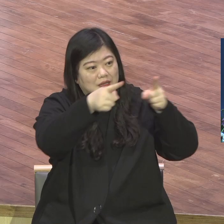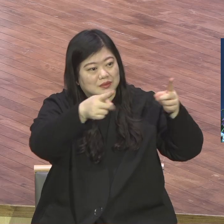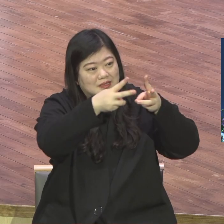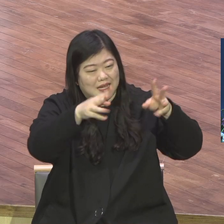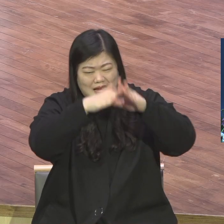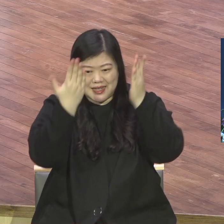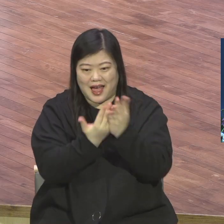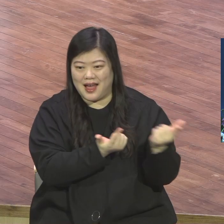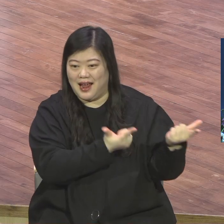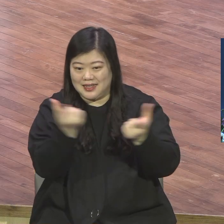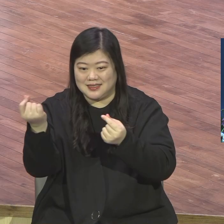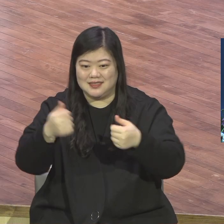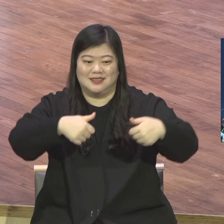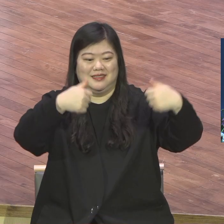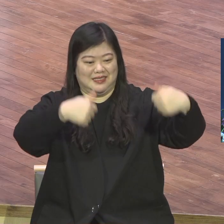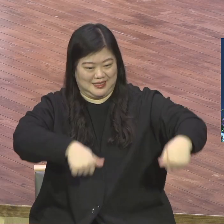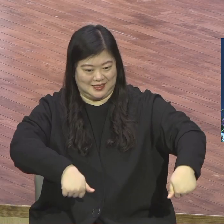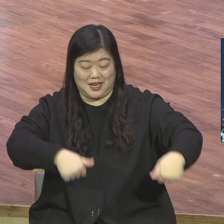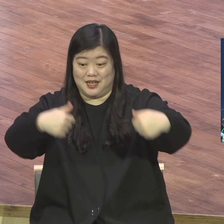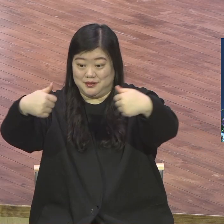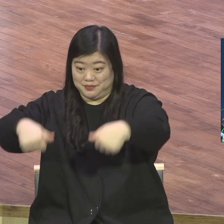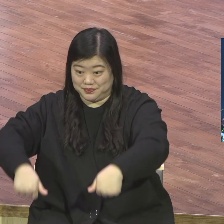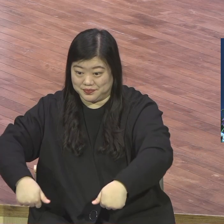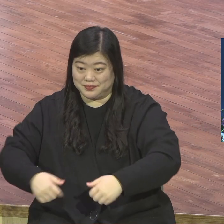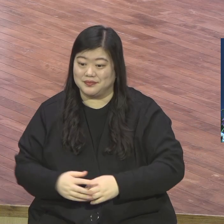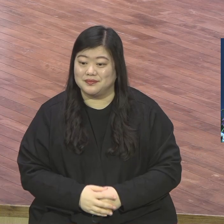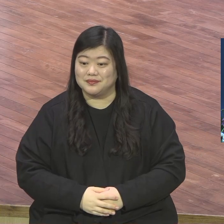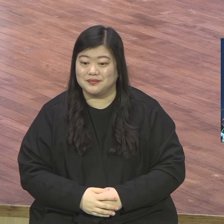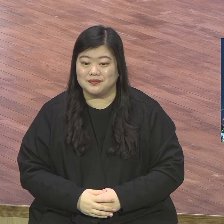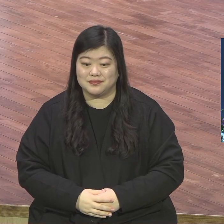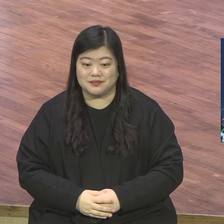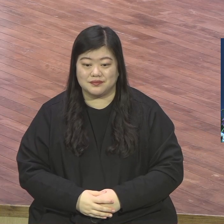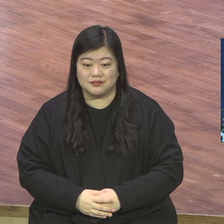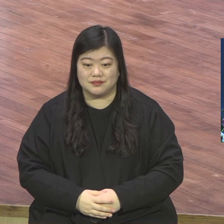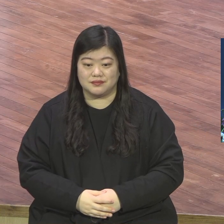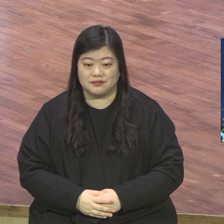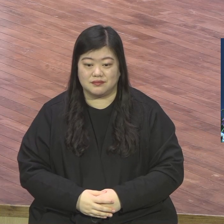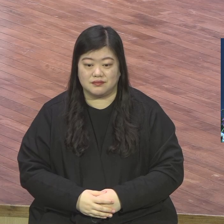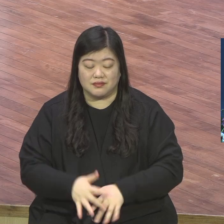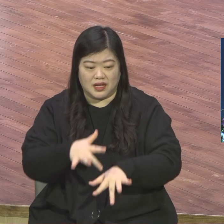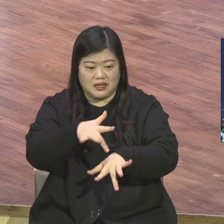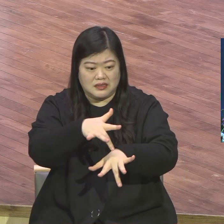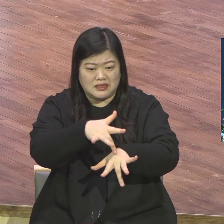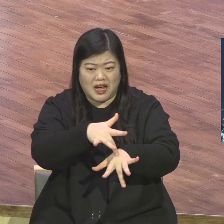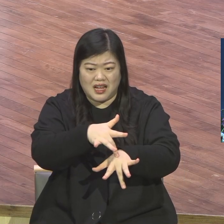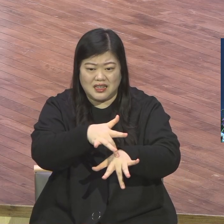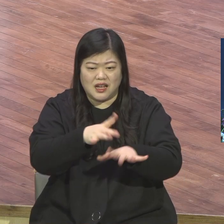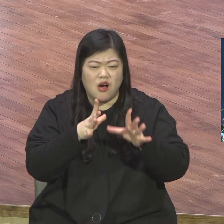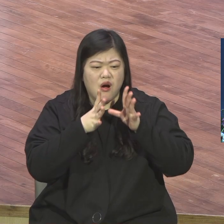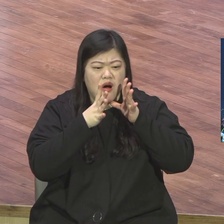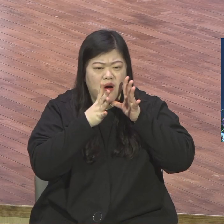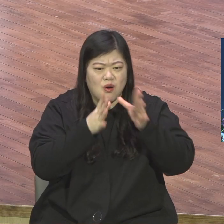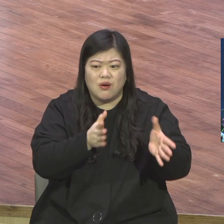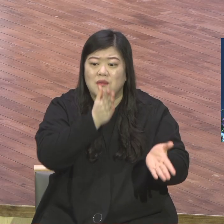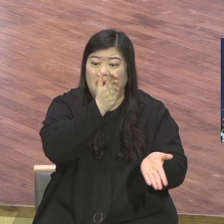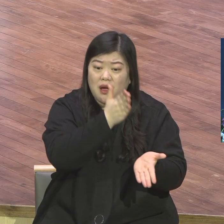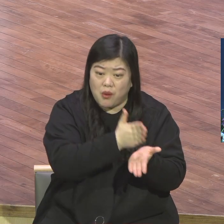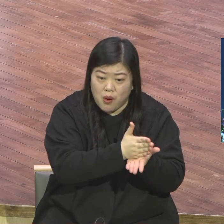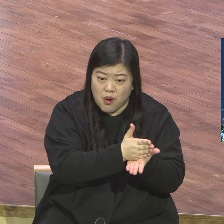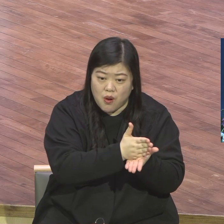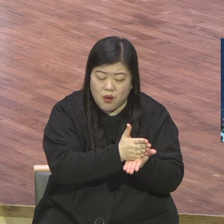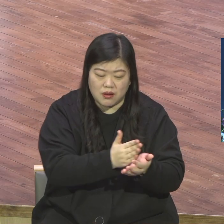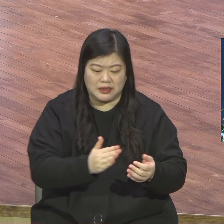비전홀 모든 우리 예원 가족들 서로 인사합시다. 사단에게 속지 말고